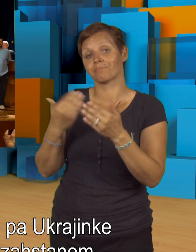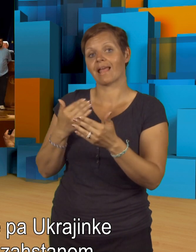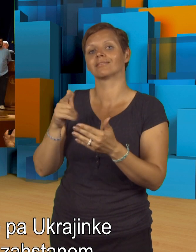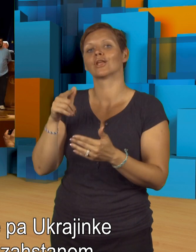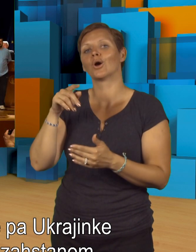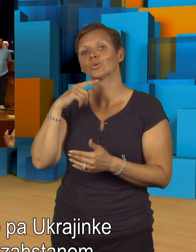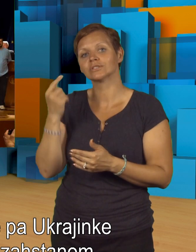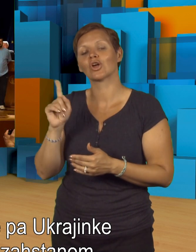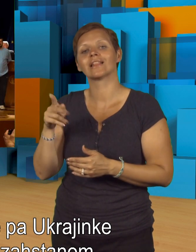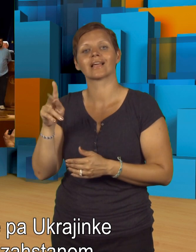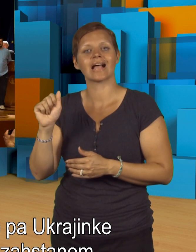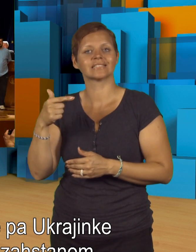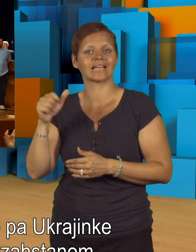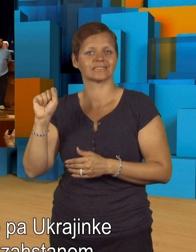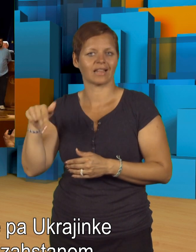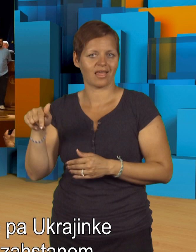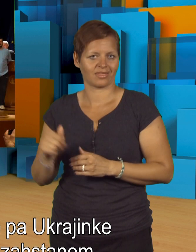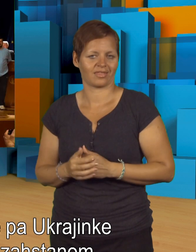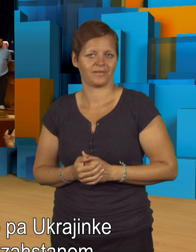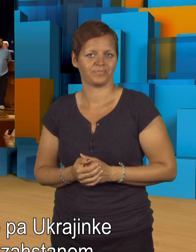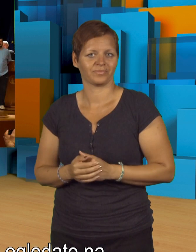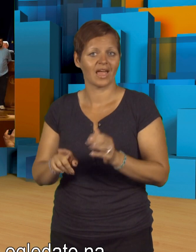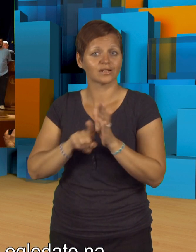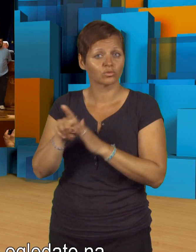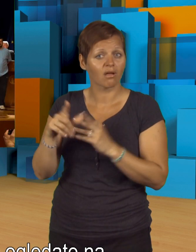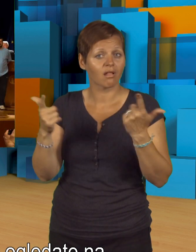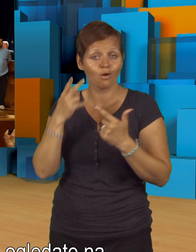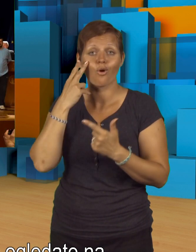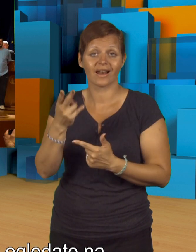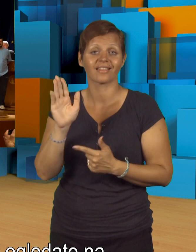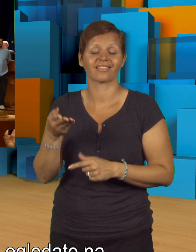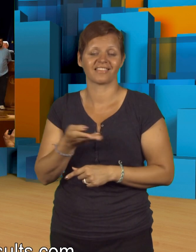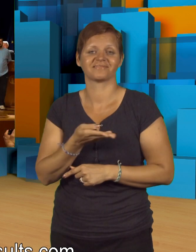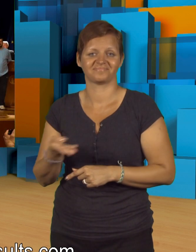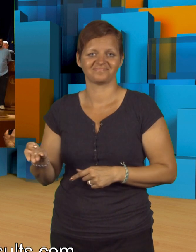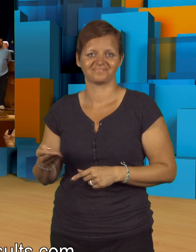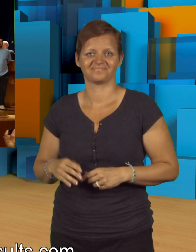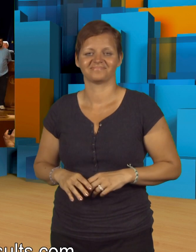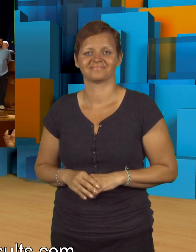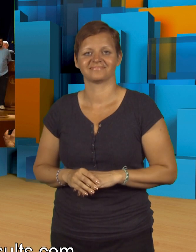Kazahstanom. Rezultate si lahko ogledate na chess-results.com.